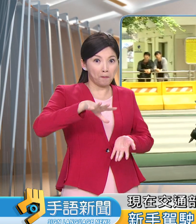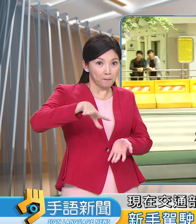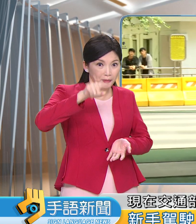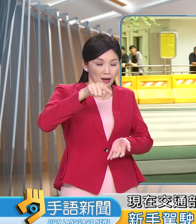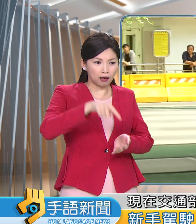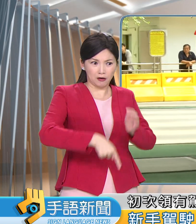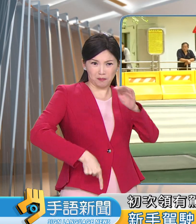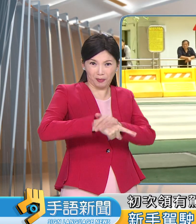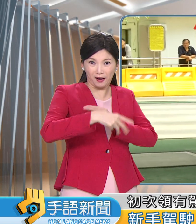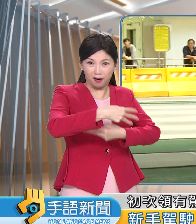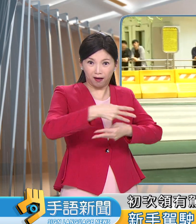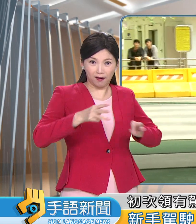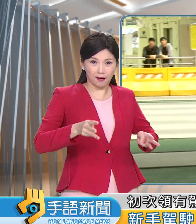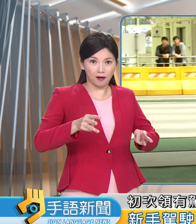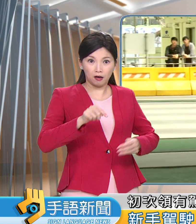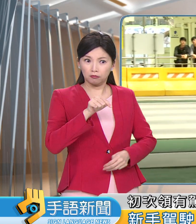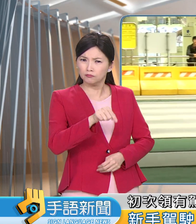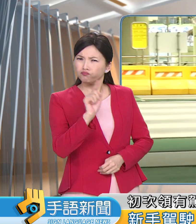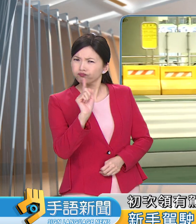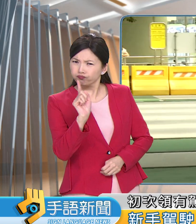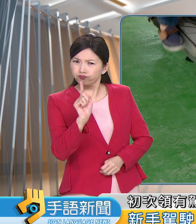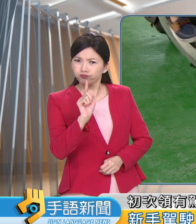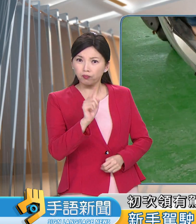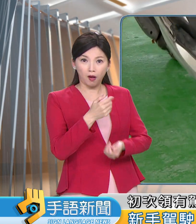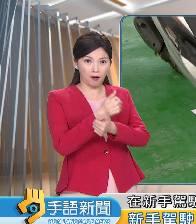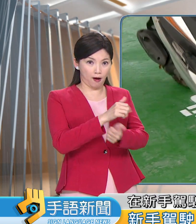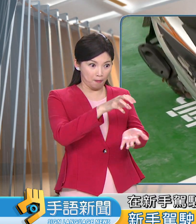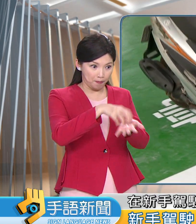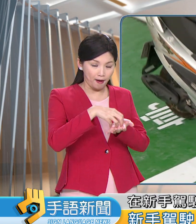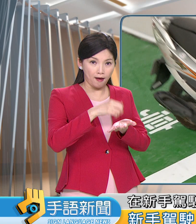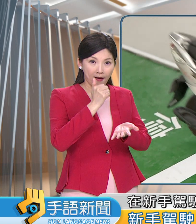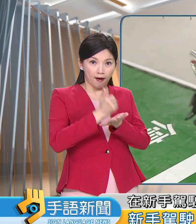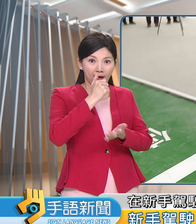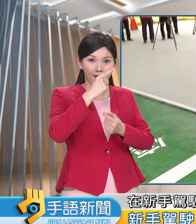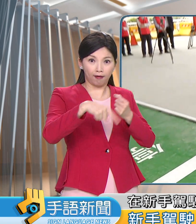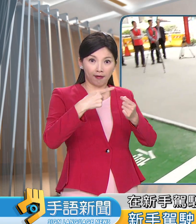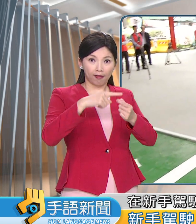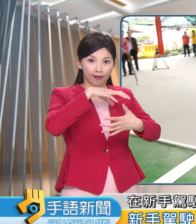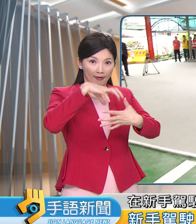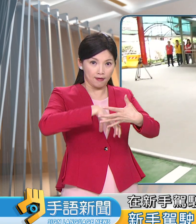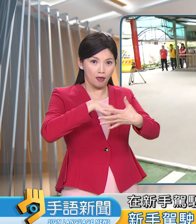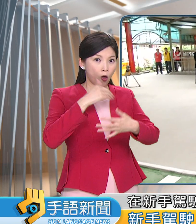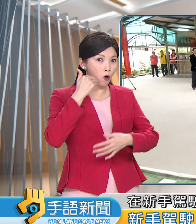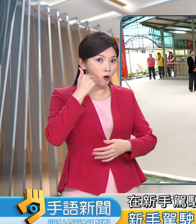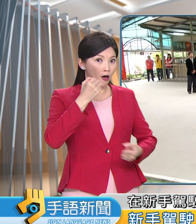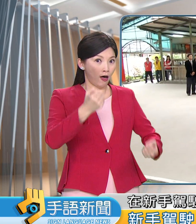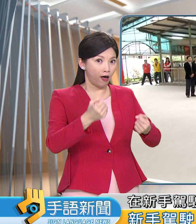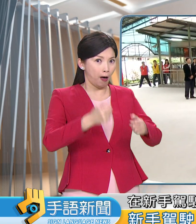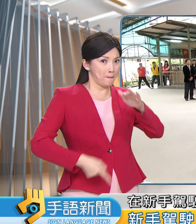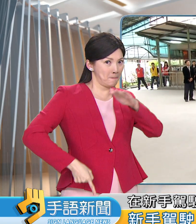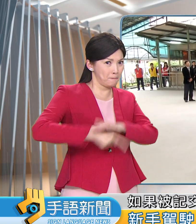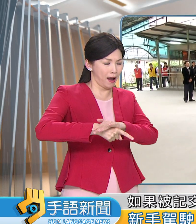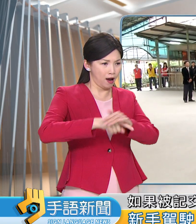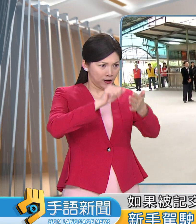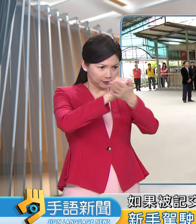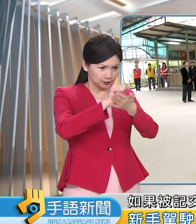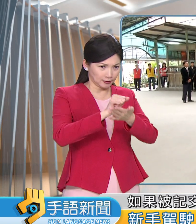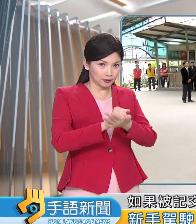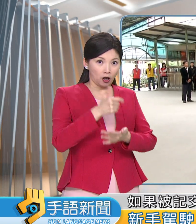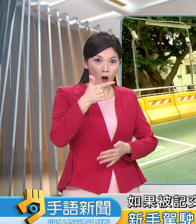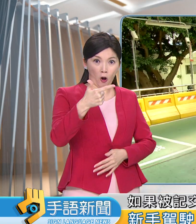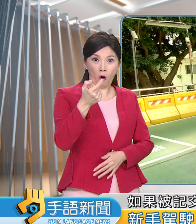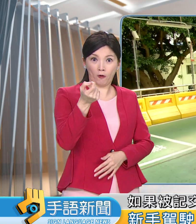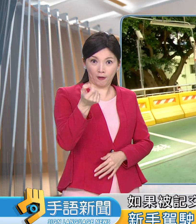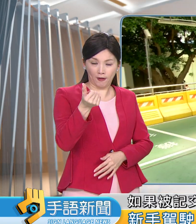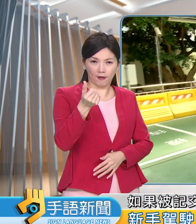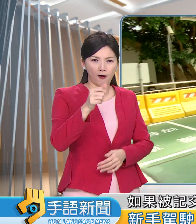初次领有驾驶执照违规班，在新手驾驶取得驾照一年内，如果被